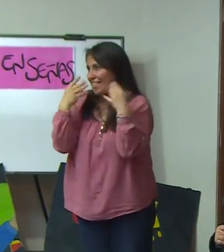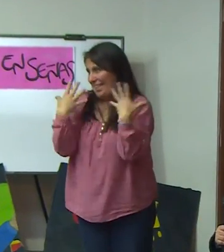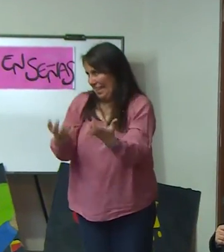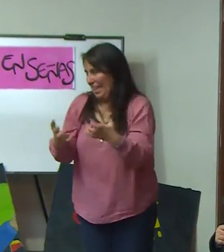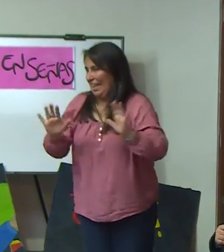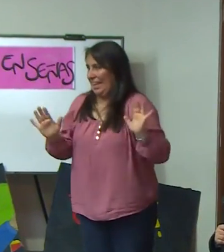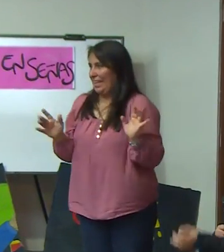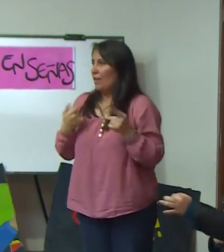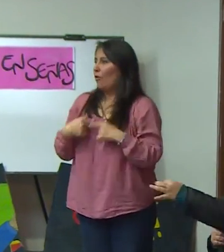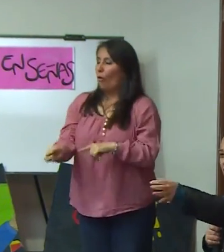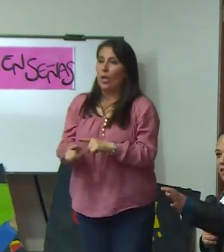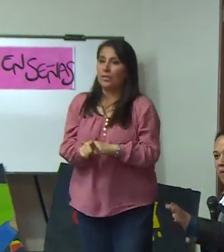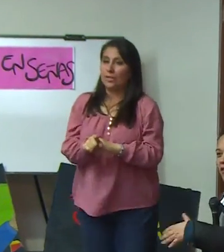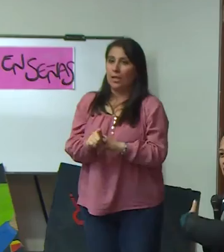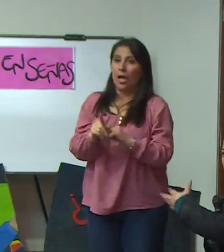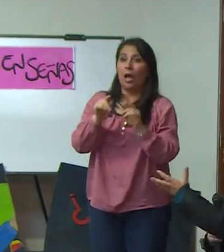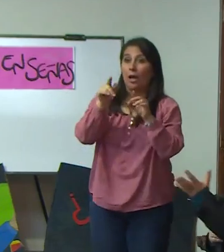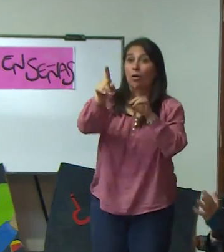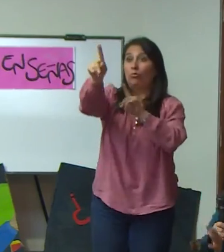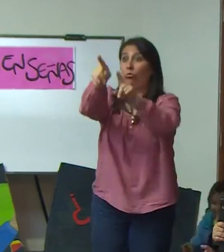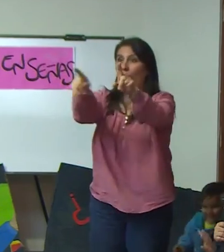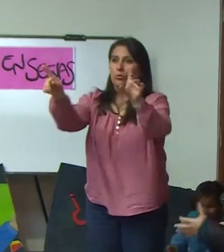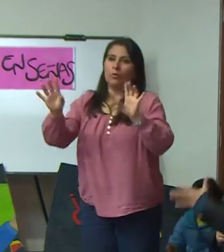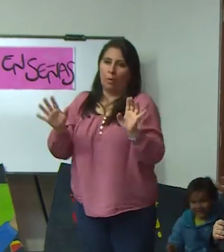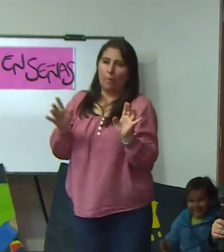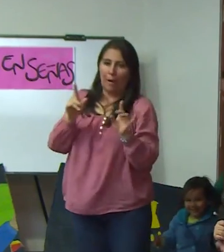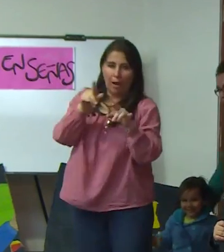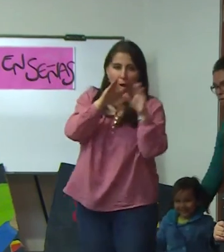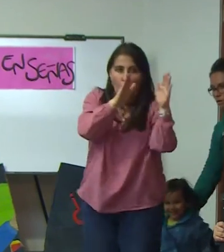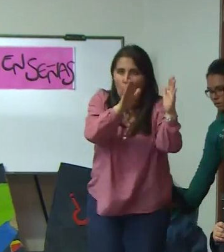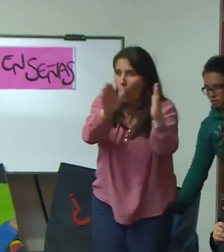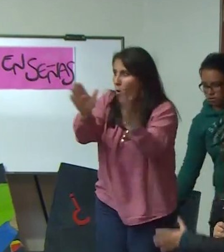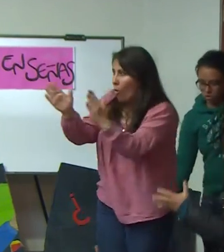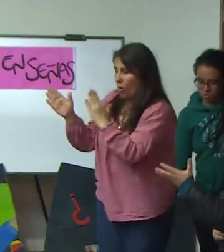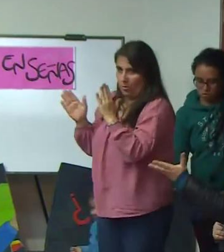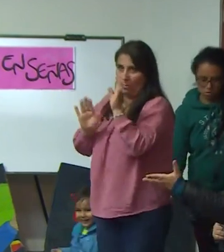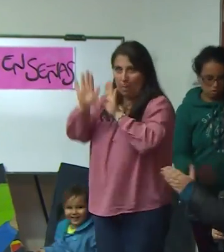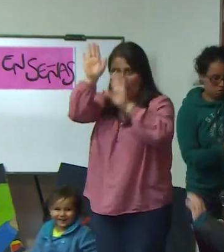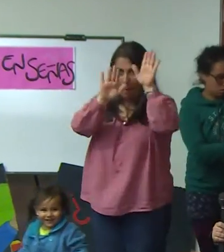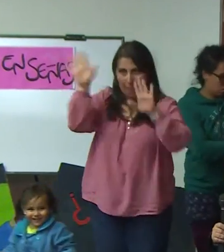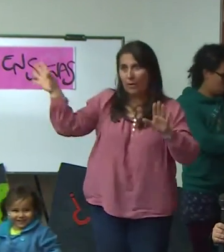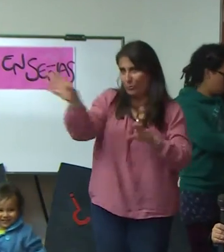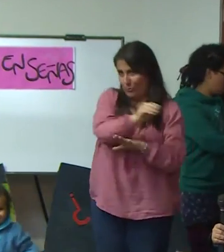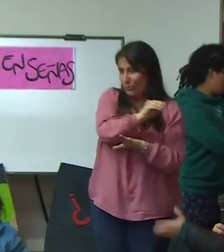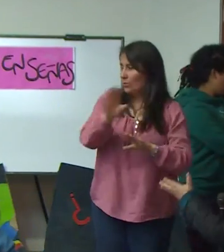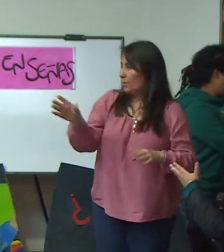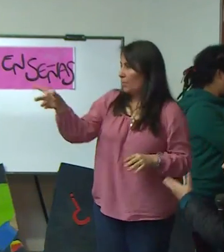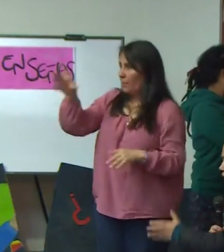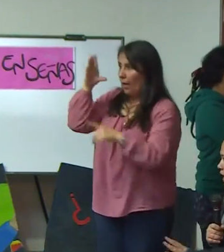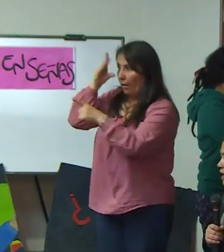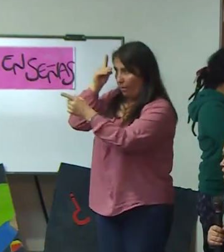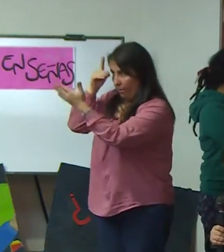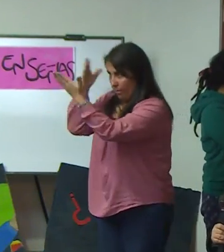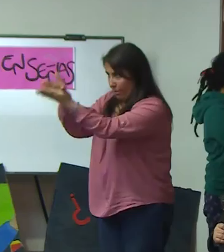las palabras entonces pero sí vamos a tener un orden para que todos podamos participar. La profe Diana,